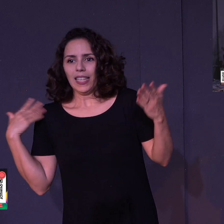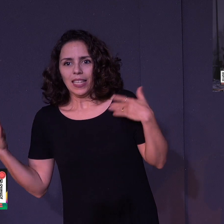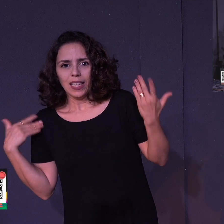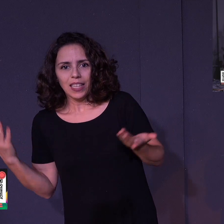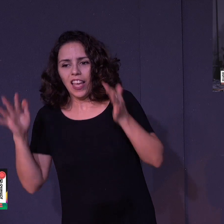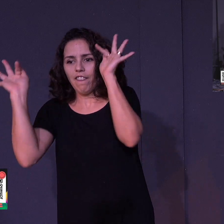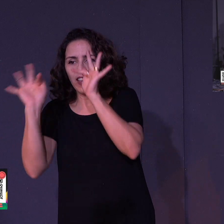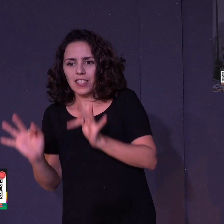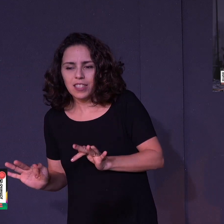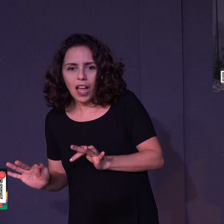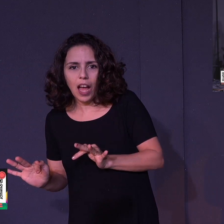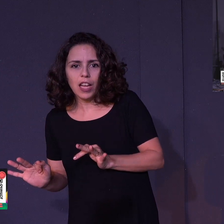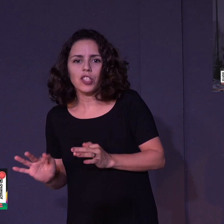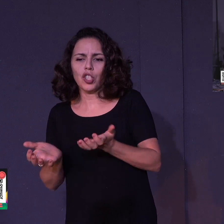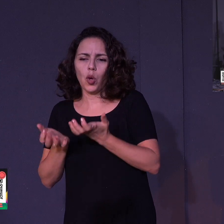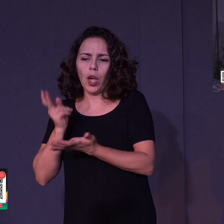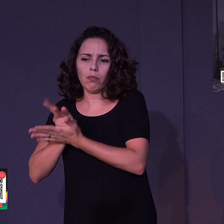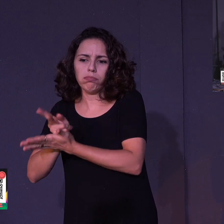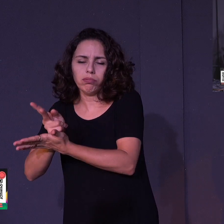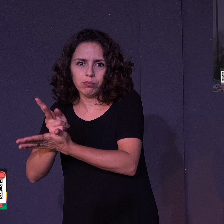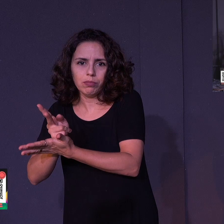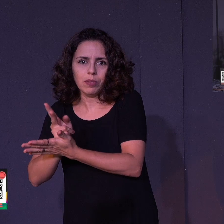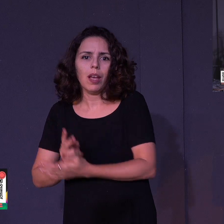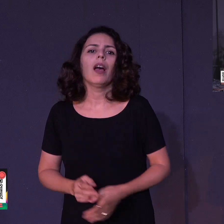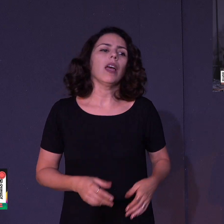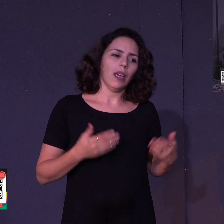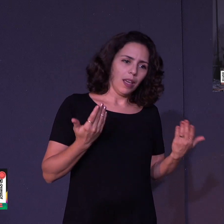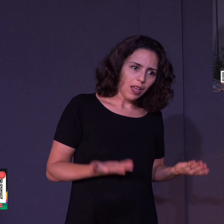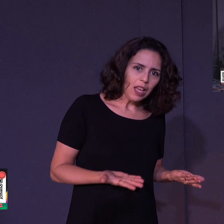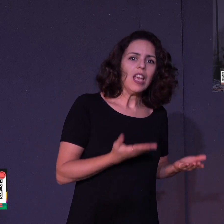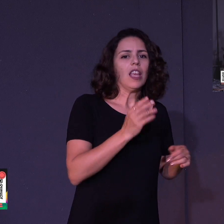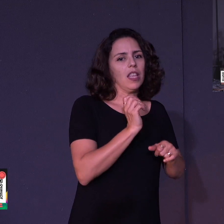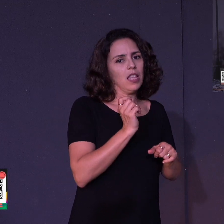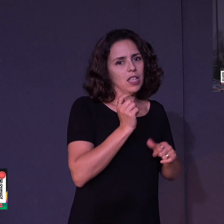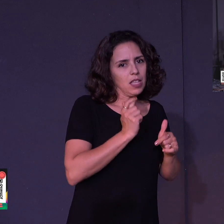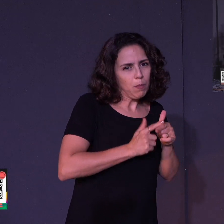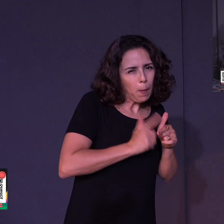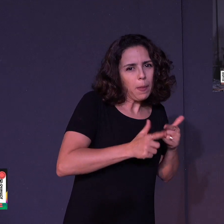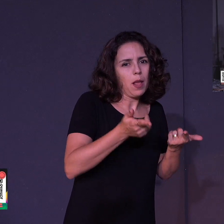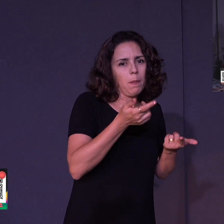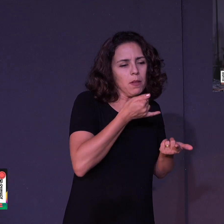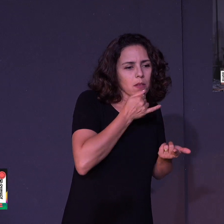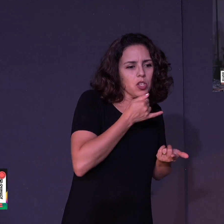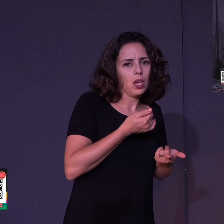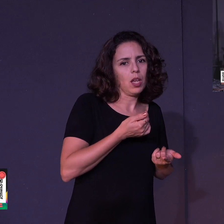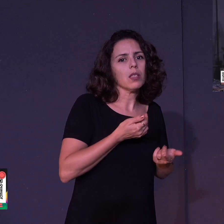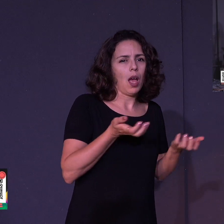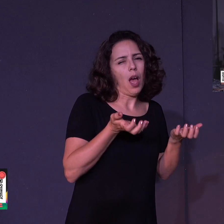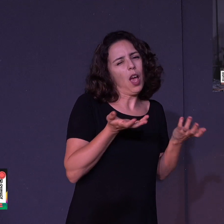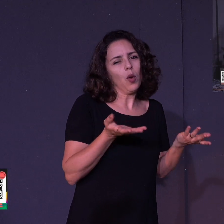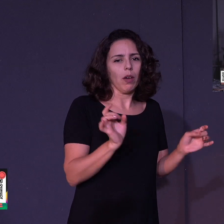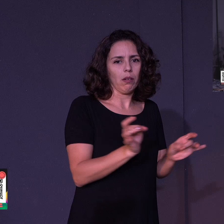como nós encaramos a vida e o que ela nos proporciona. É justamente como você enxerga o seu problema, como eu enxergo o meu problema, que